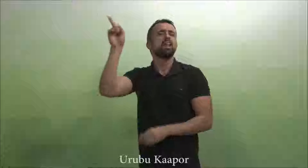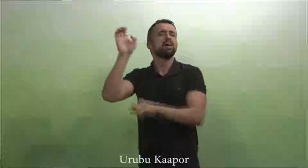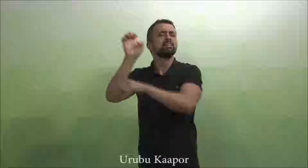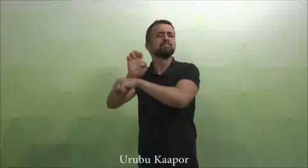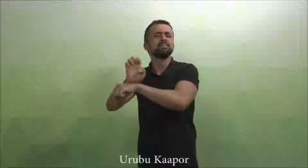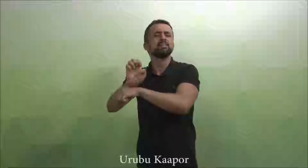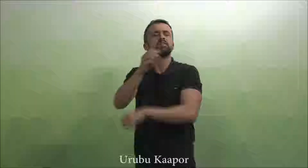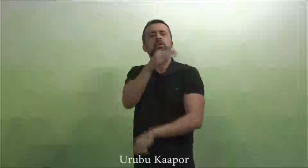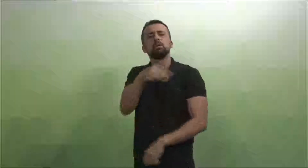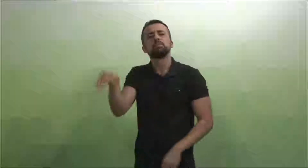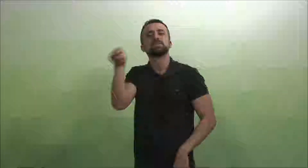Urubu-Capor,